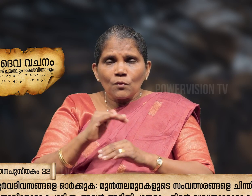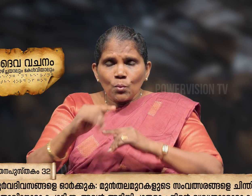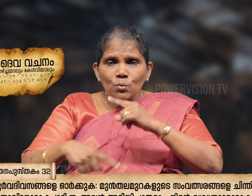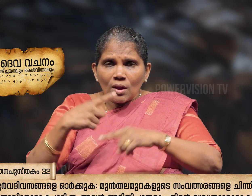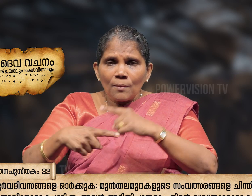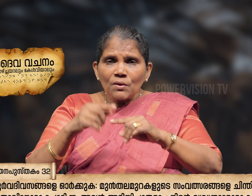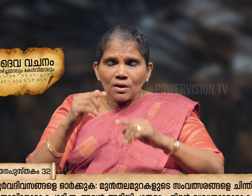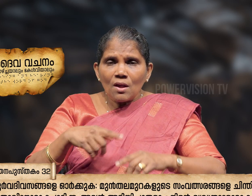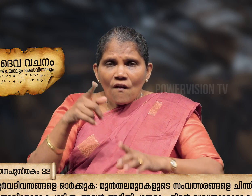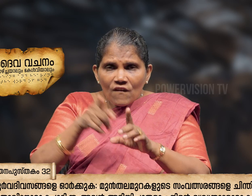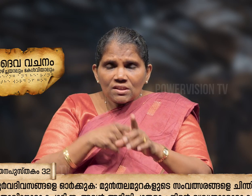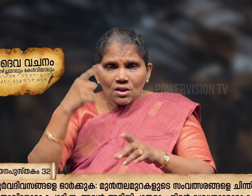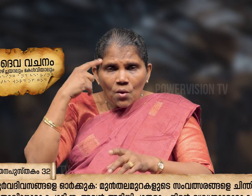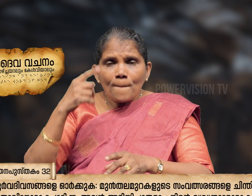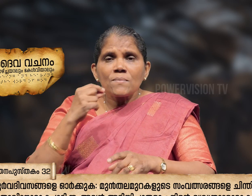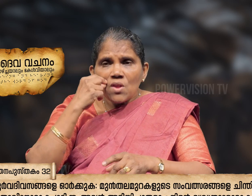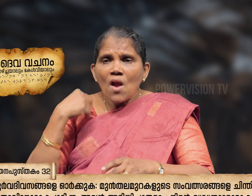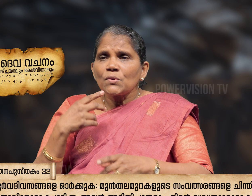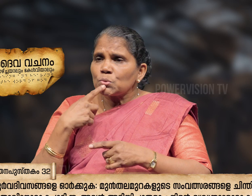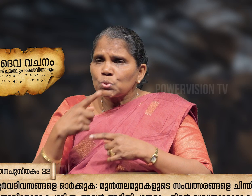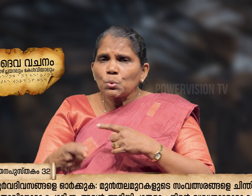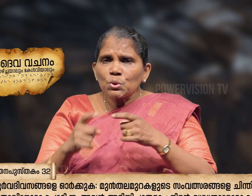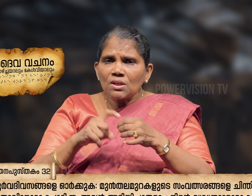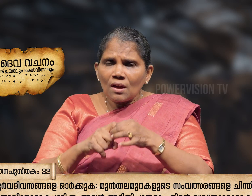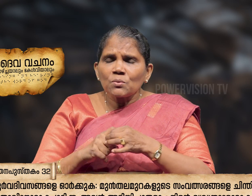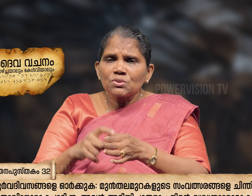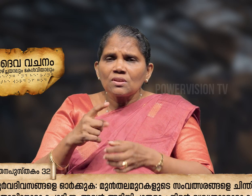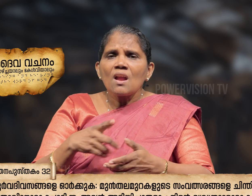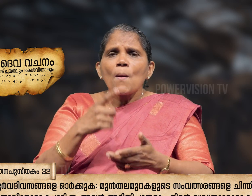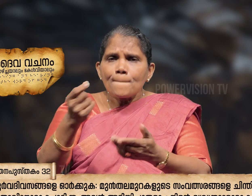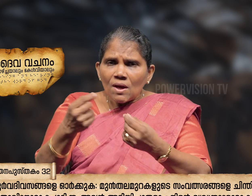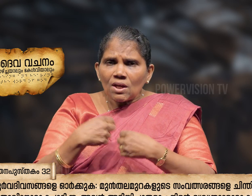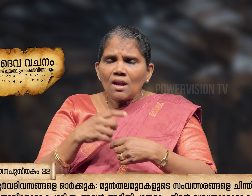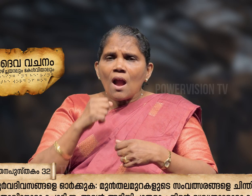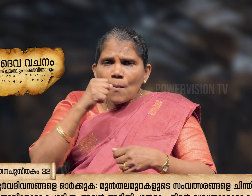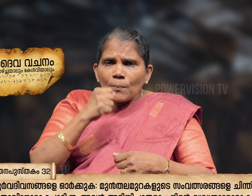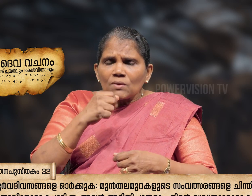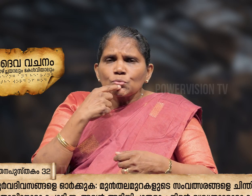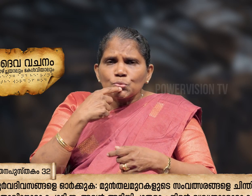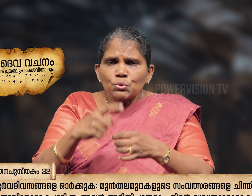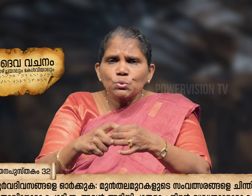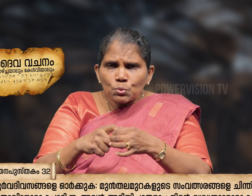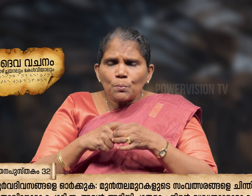സംവത്സരങ്ങളെ ചിന്തിക്ക. നിന്റെ പിതാവിനോട് ചോദിക്ക, അവൻ അറിയിച്ചു തരും. നിന്റെ വൃദ്ധന്മാരോട് ചോദിക്ക, അവർ പറഞ്ഞു